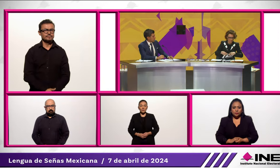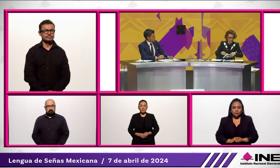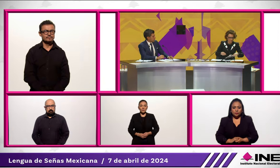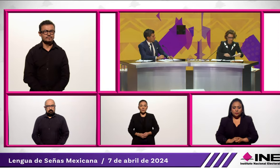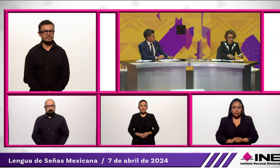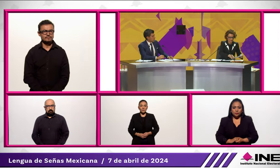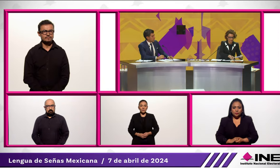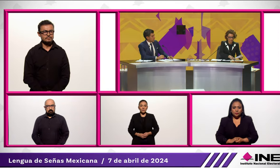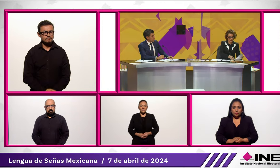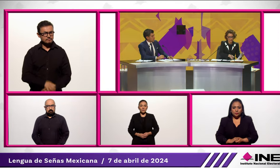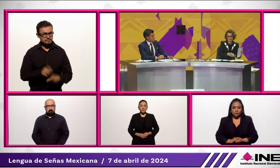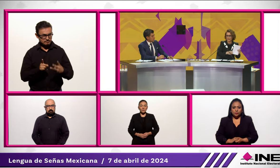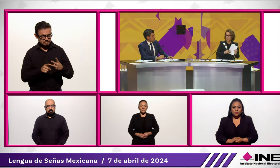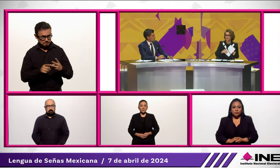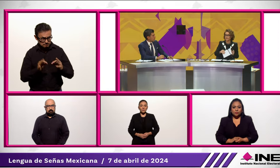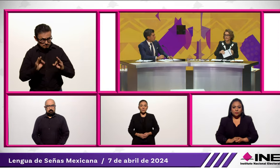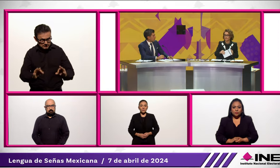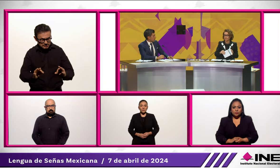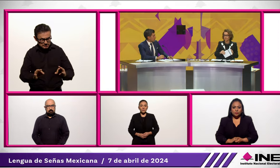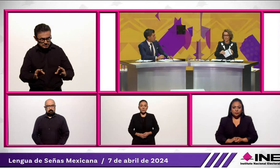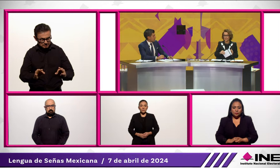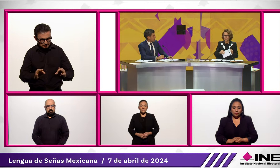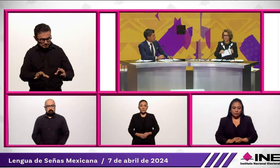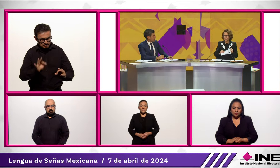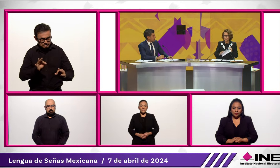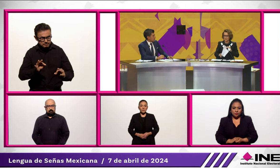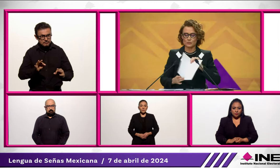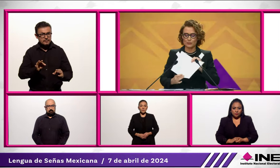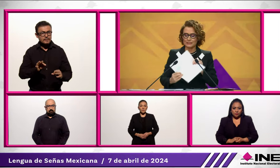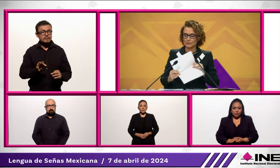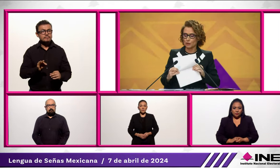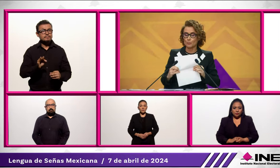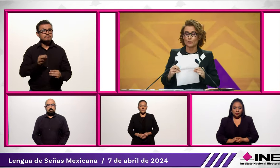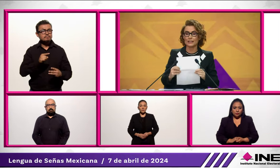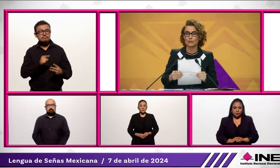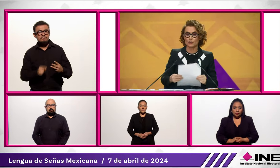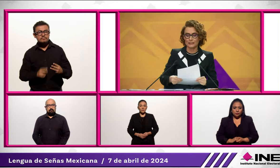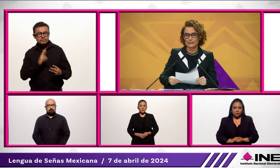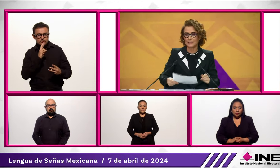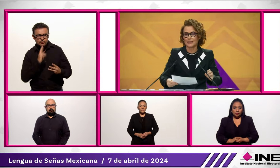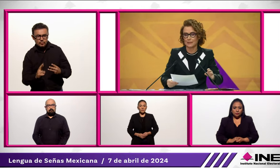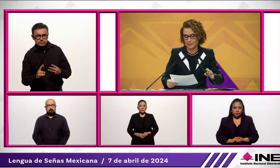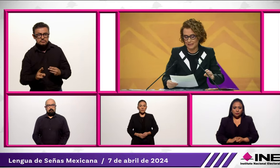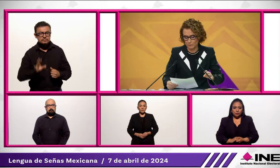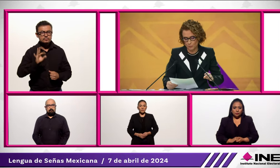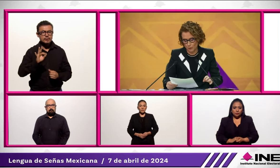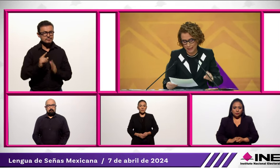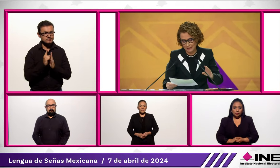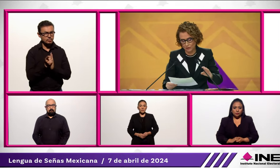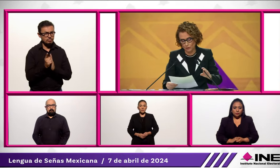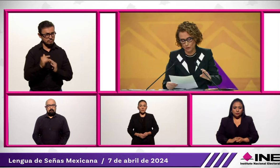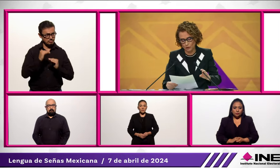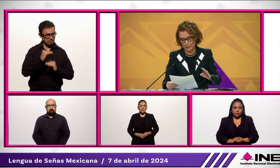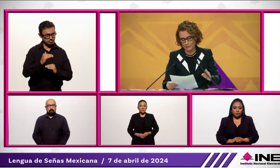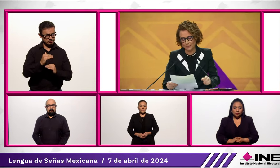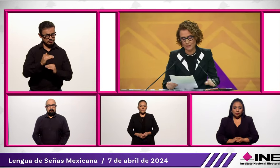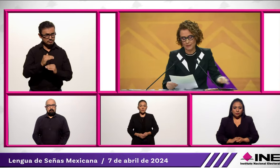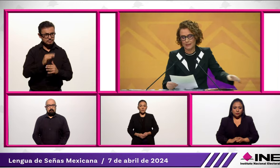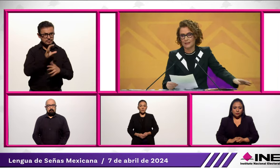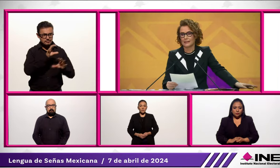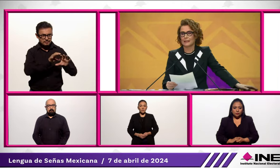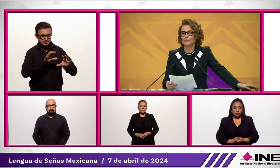está. Le voy a hacer, tiene 40 segundos para cada una de las respuestas. Son por regiones. Empezamos por la región